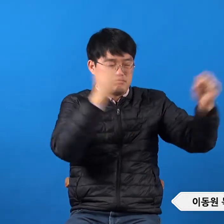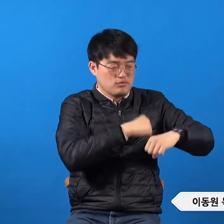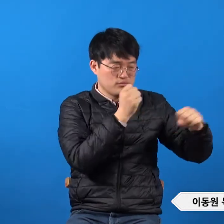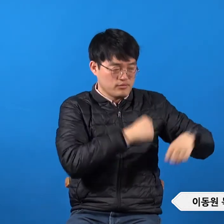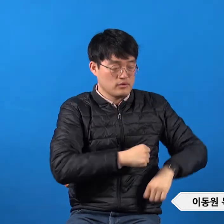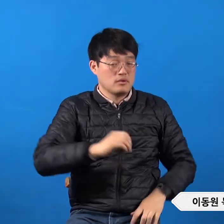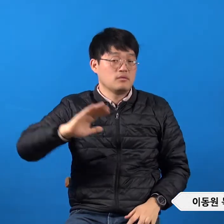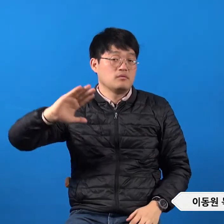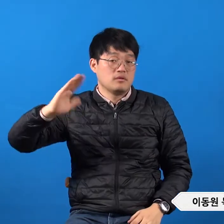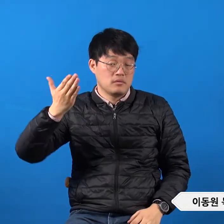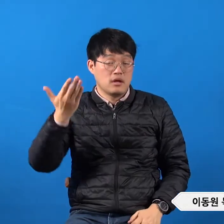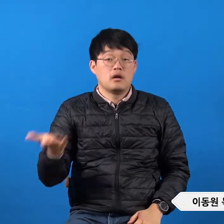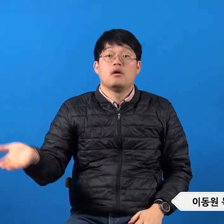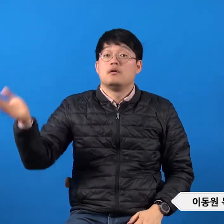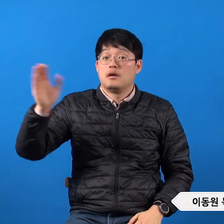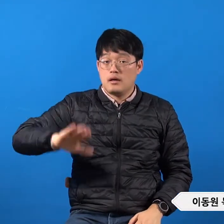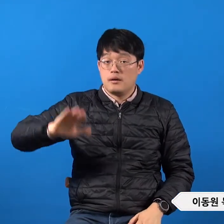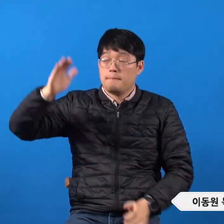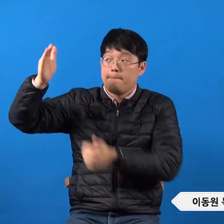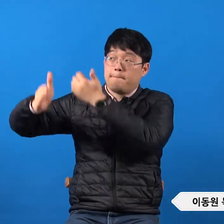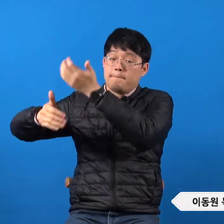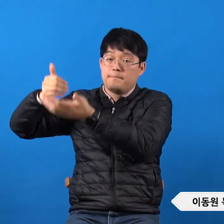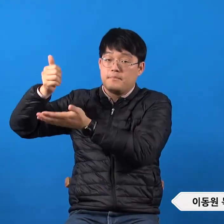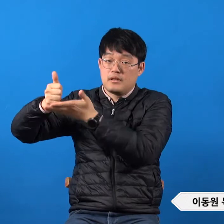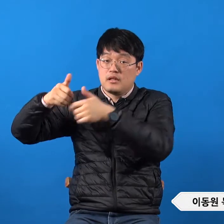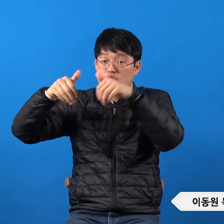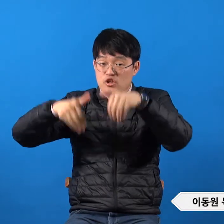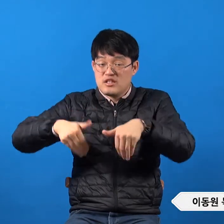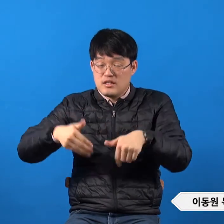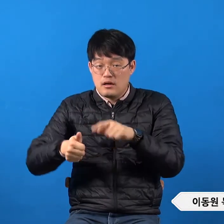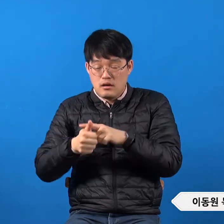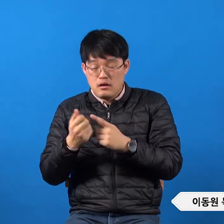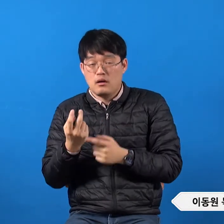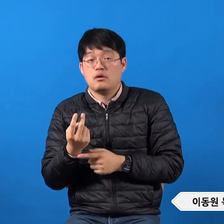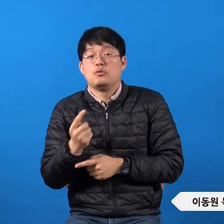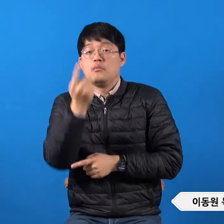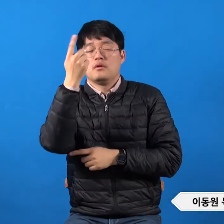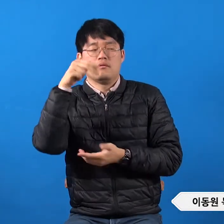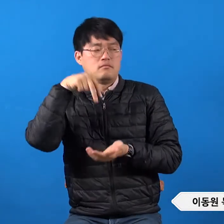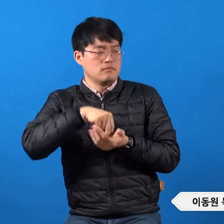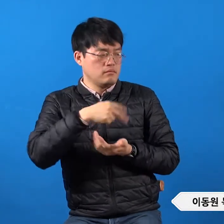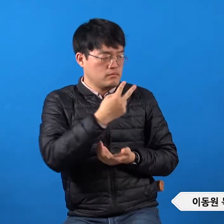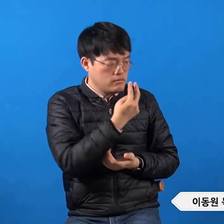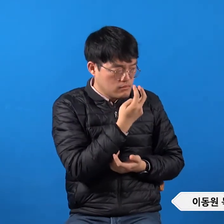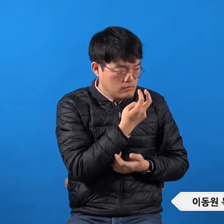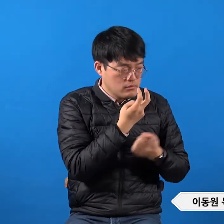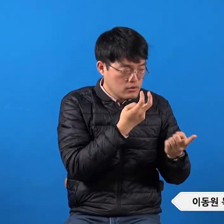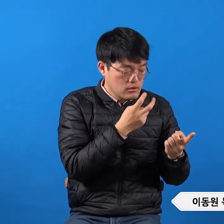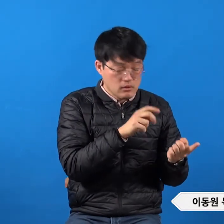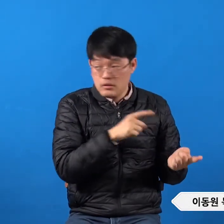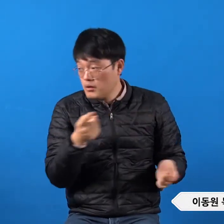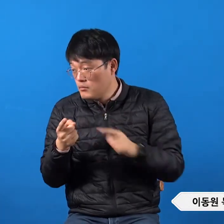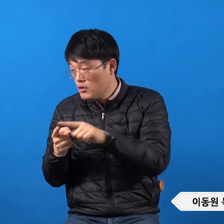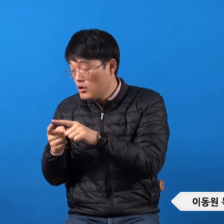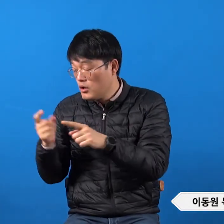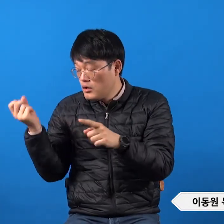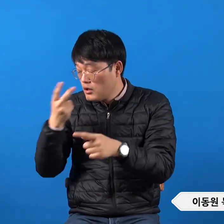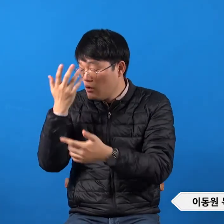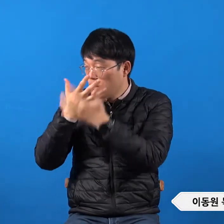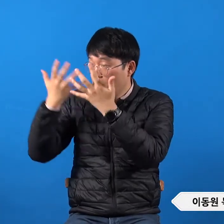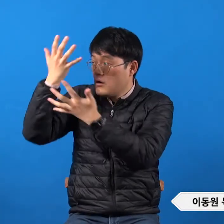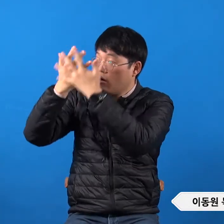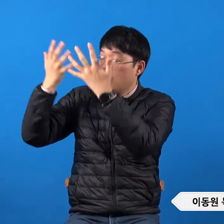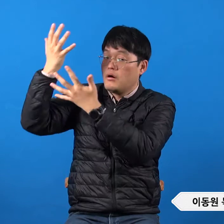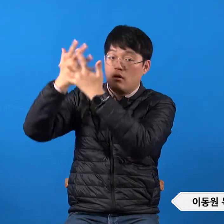말이죠. 하지만 하박국 선지자가 망대 위에서 보았던 또 하나의 환상, 다른 환상, 무슨